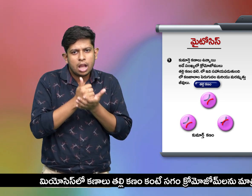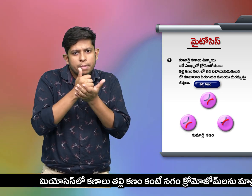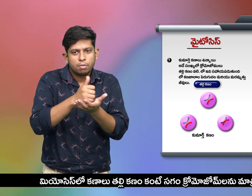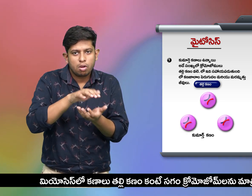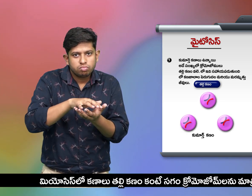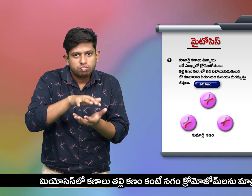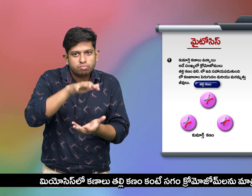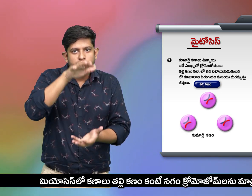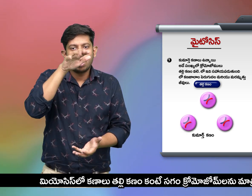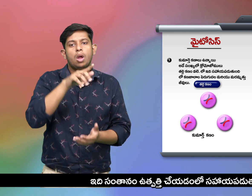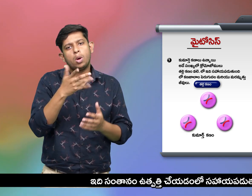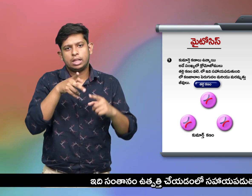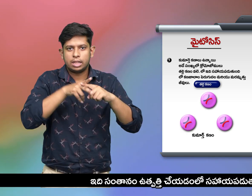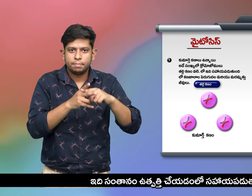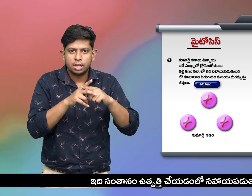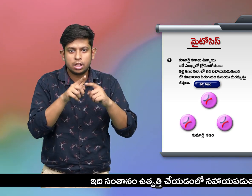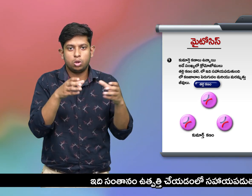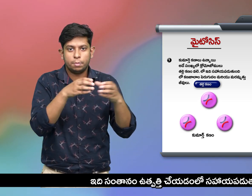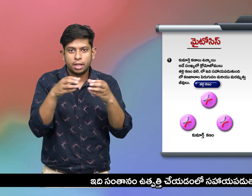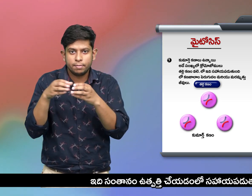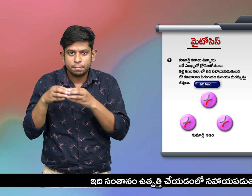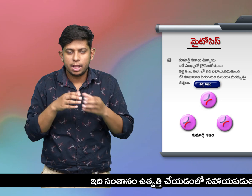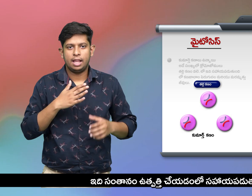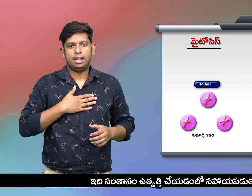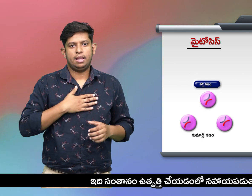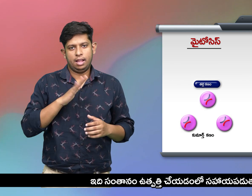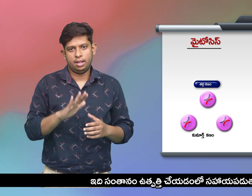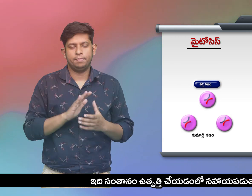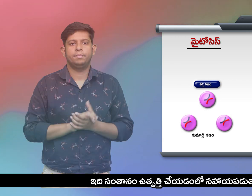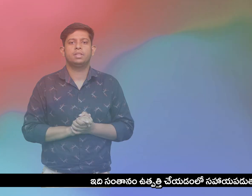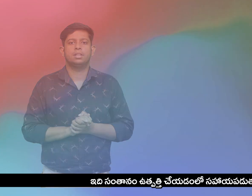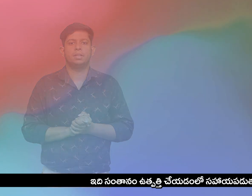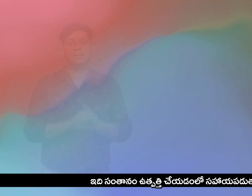మాత్రమే కలిగి ఉంటాయి. ఇది సంతానం ఉత్పత్తి చేయడంలో సహాయపడుతుంది.